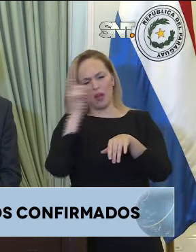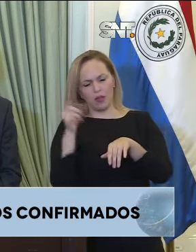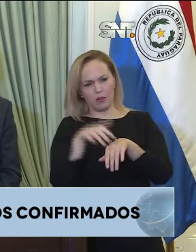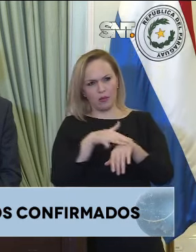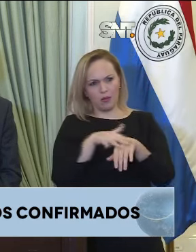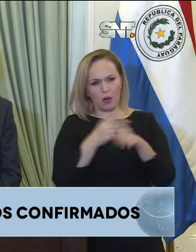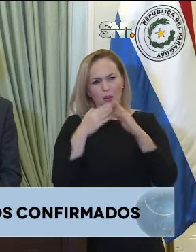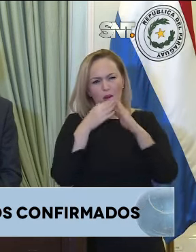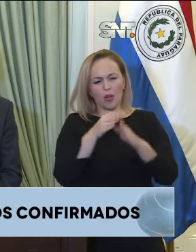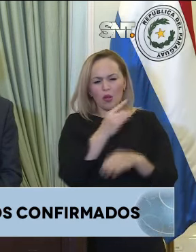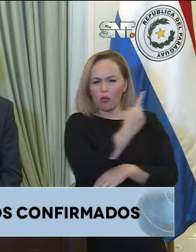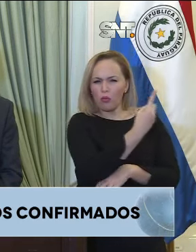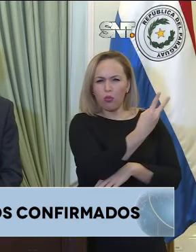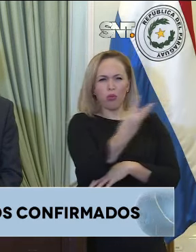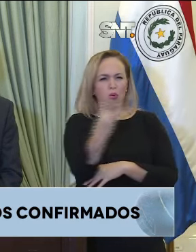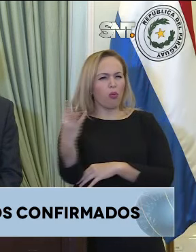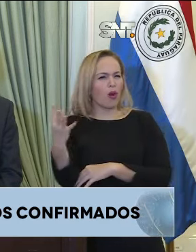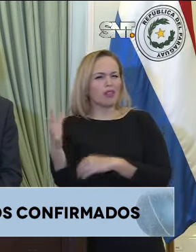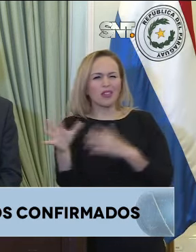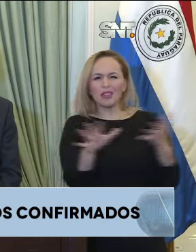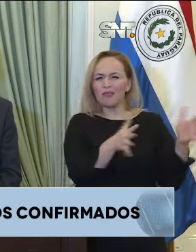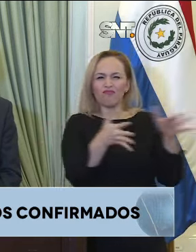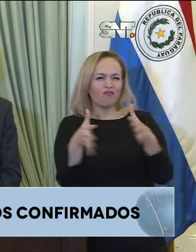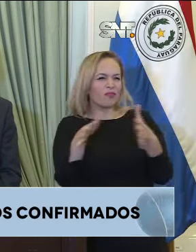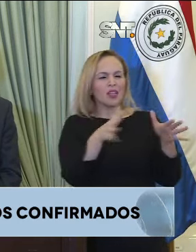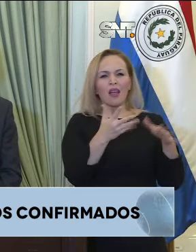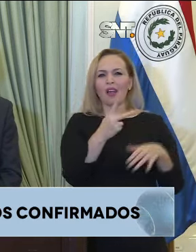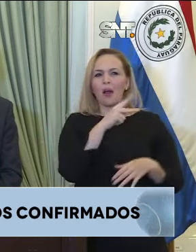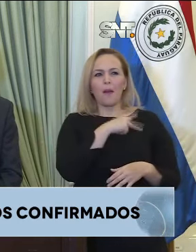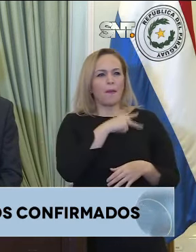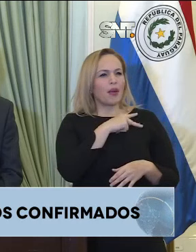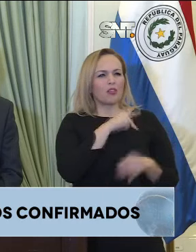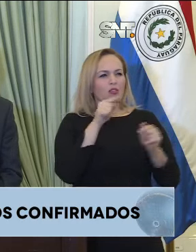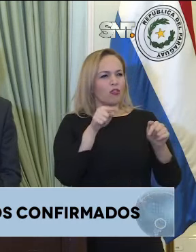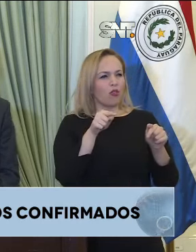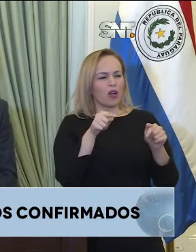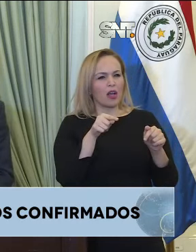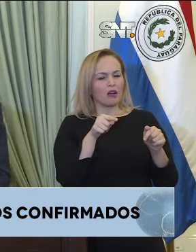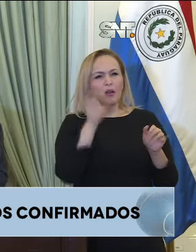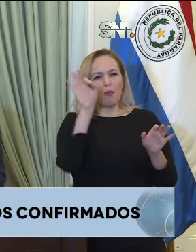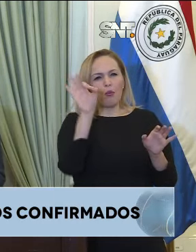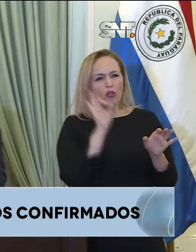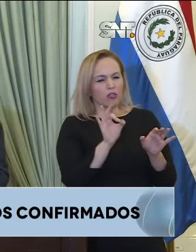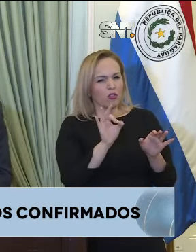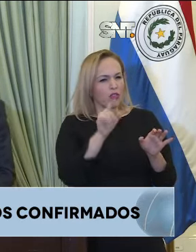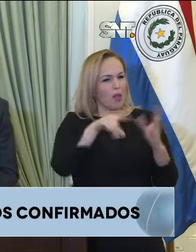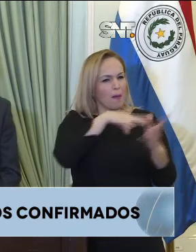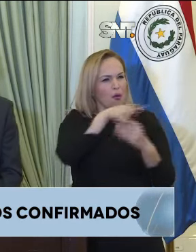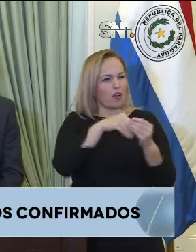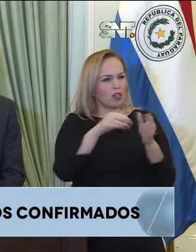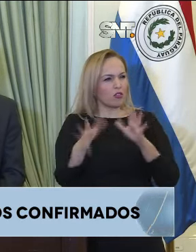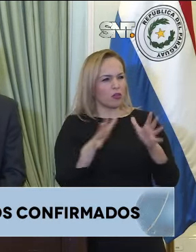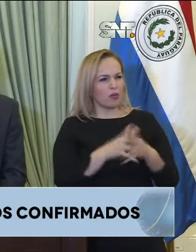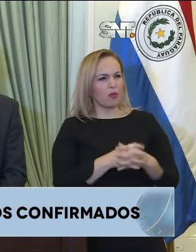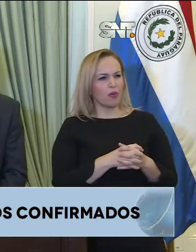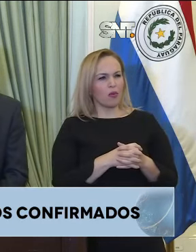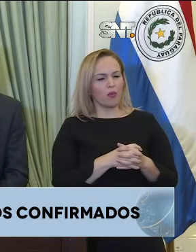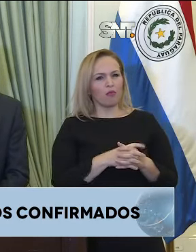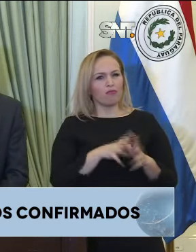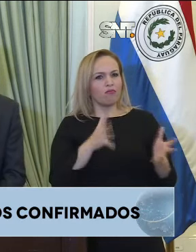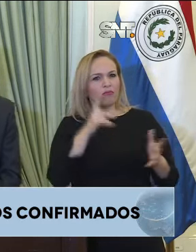es la cantidad aproximada de las personas que están efectuadas de esta medida o un porcentaje de la población total, para